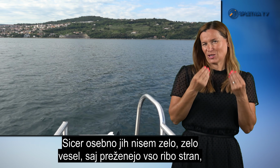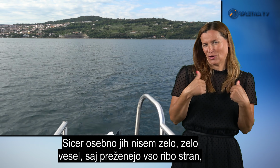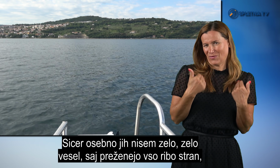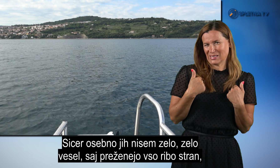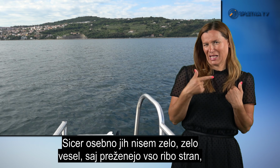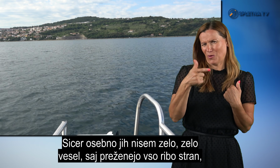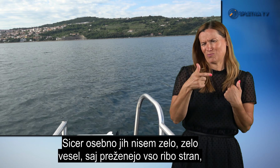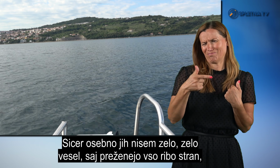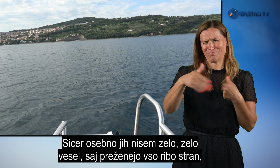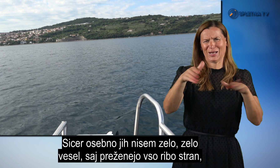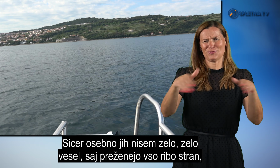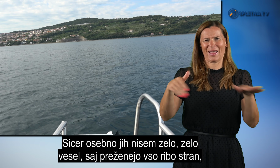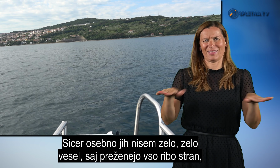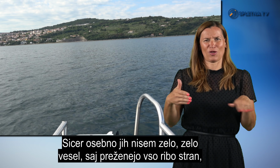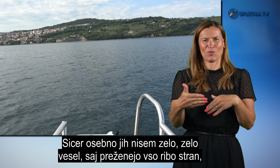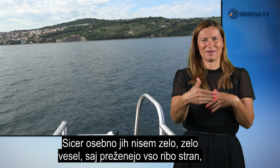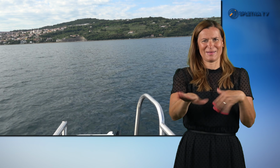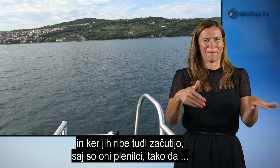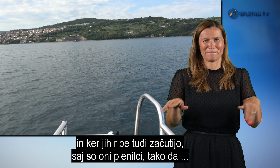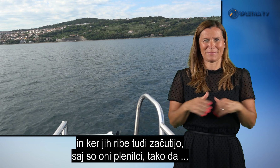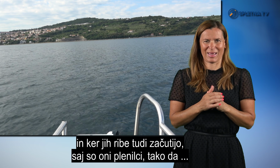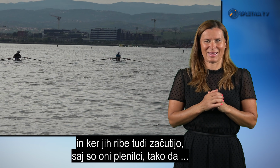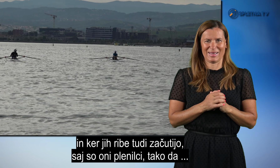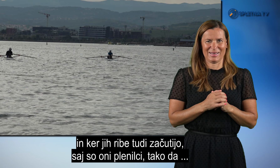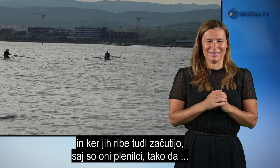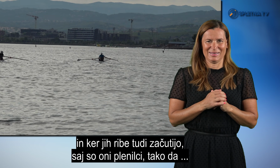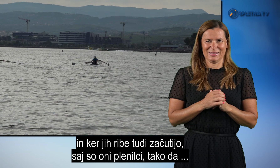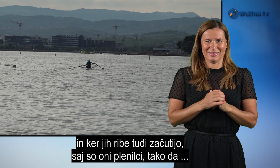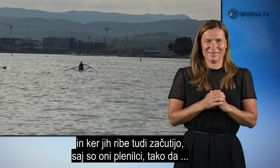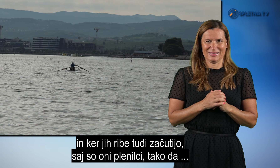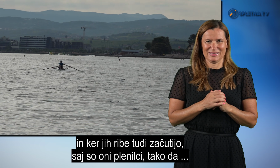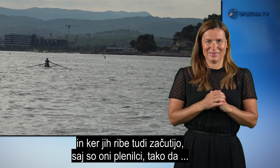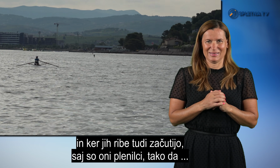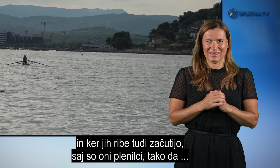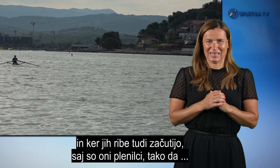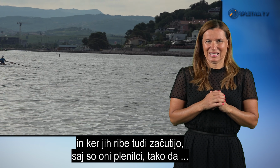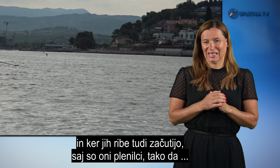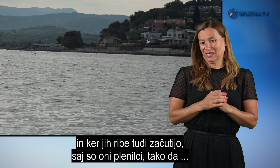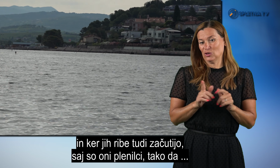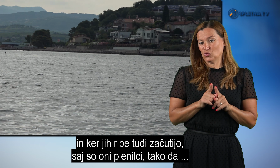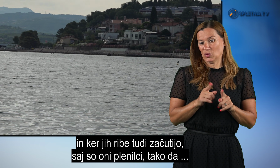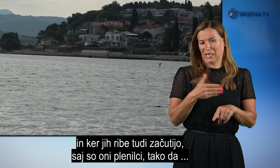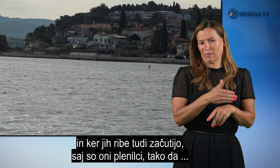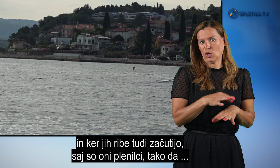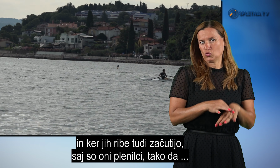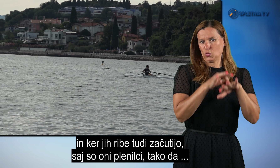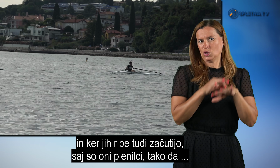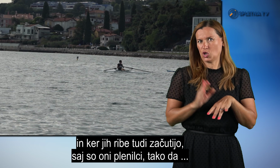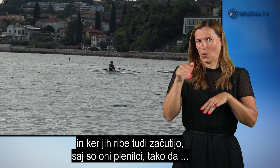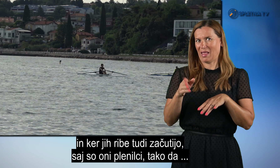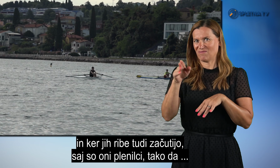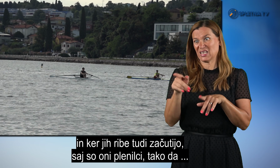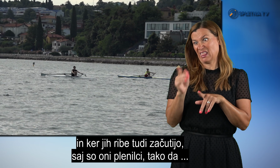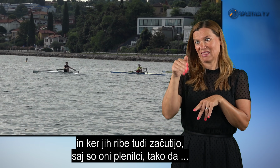saj preženejo vso ribo stran in ker jih ribe tudi njih začutijo, saj so